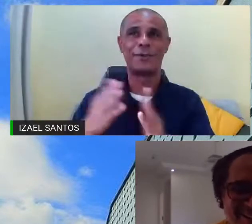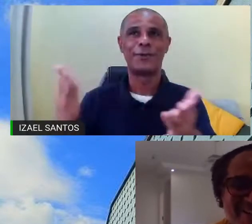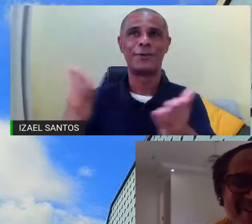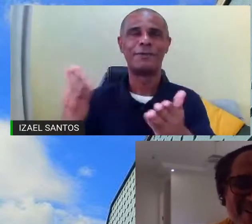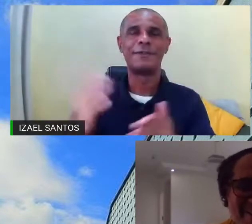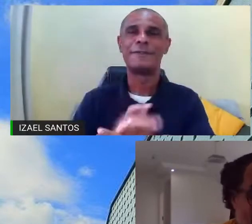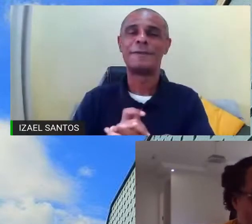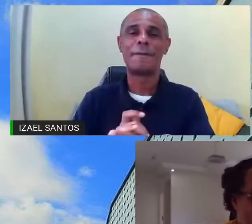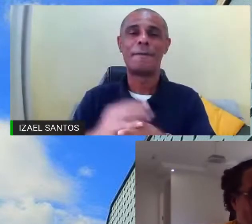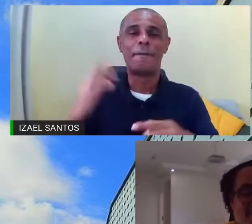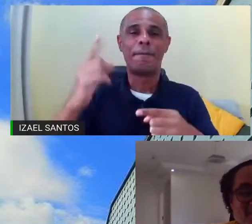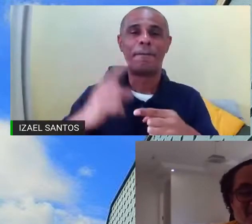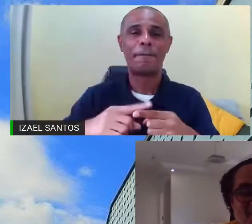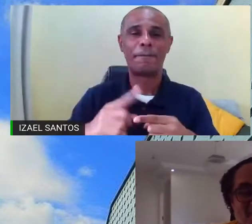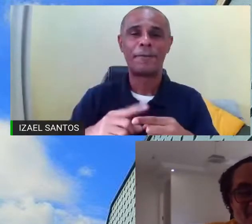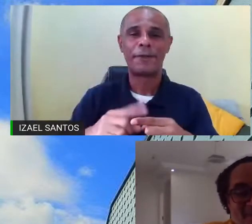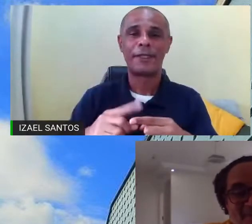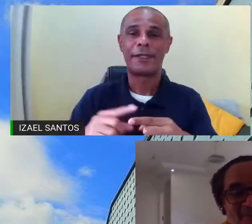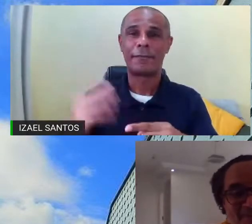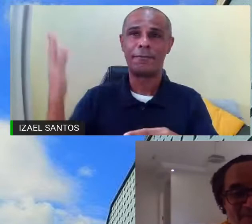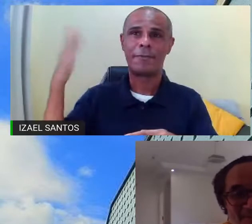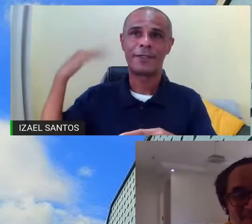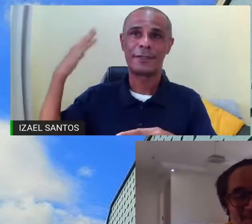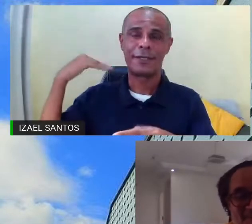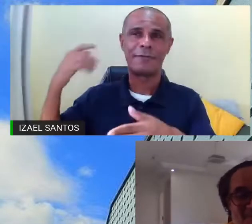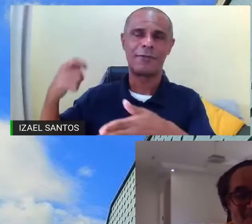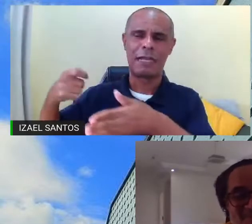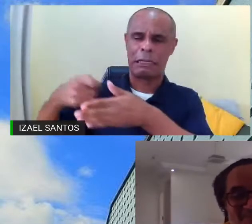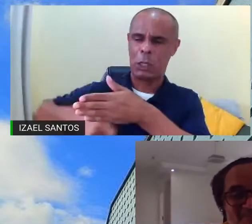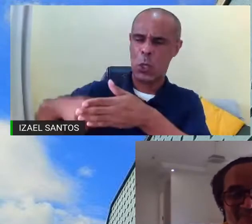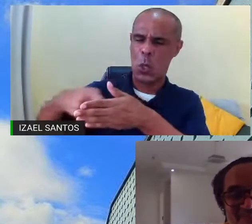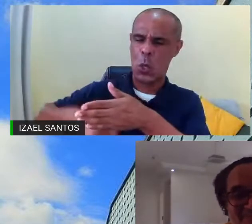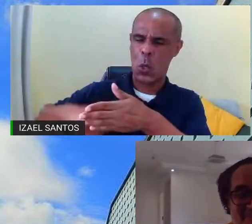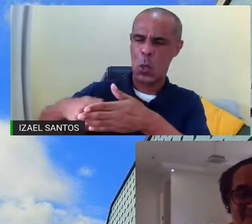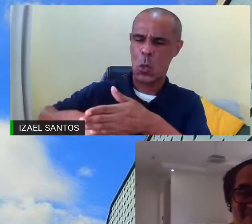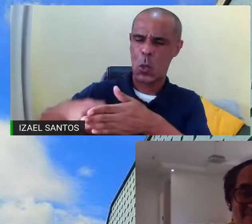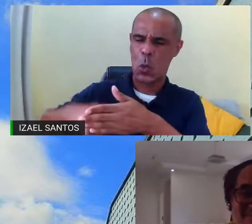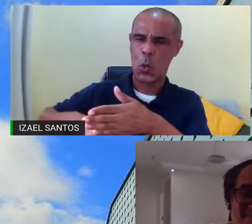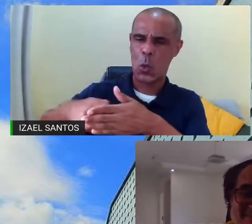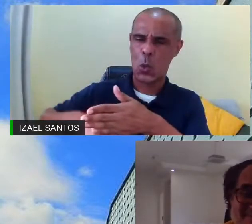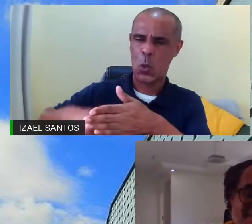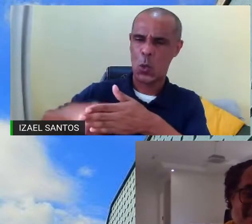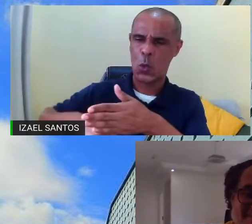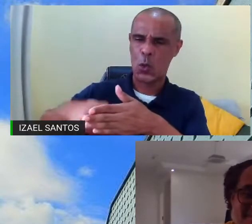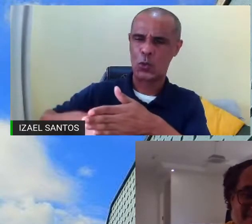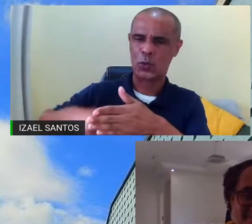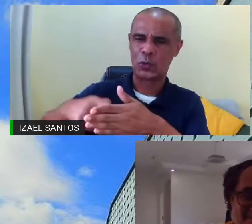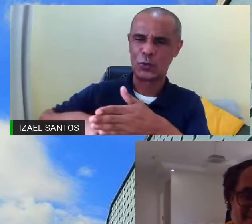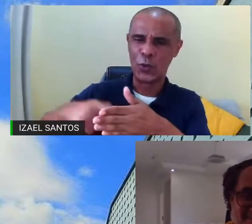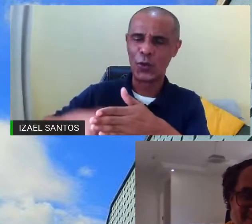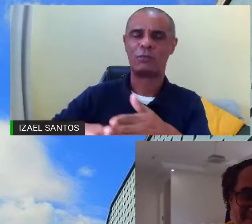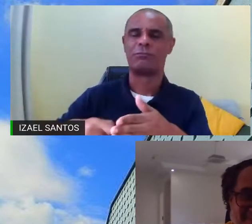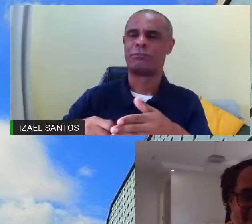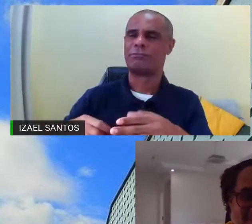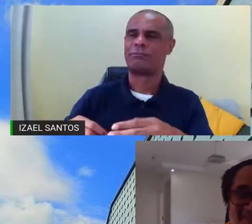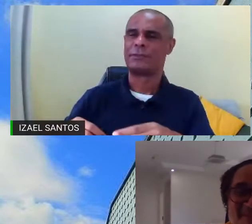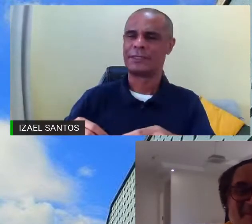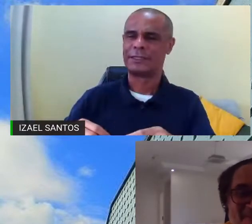Porque ela é que lutou tanto naquele momento. E nós, olha, nós lutamos muito, nós tínhamos a palavra